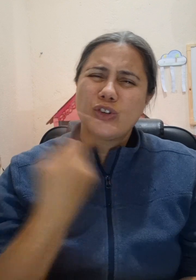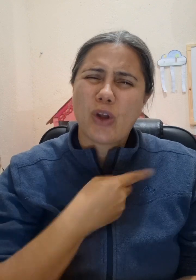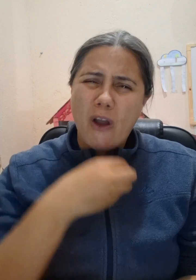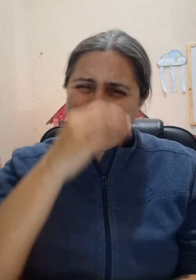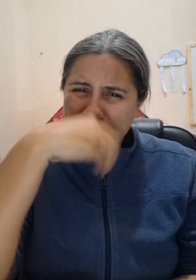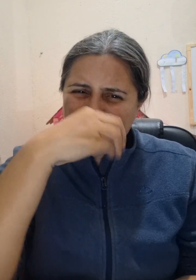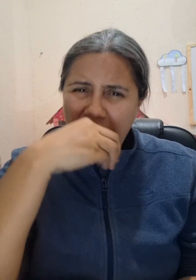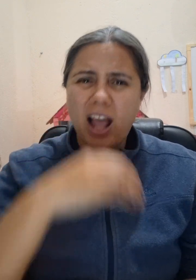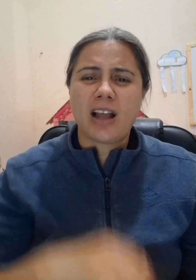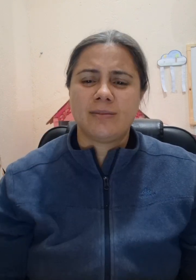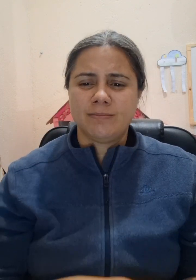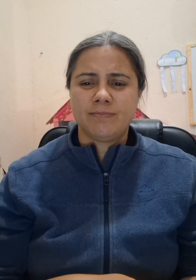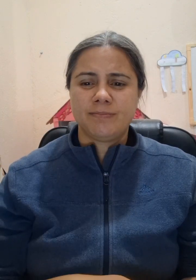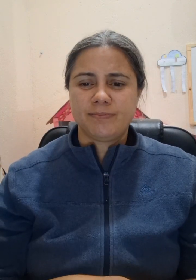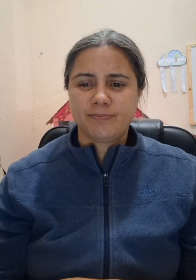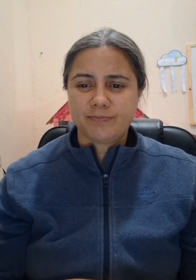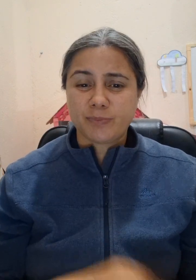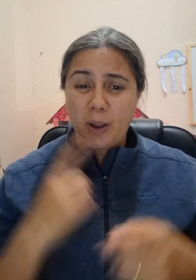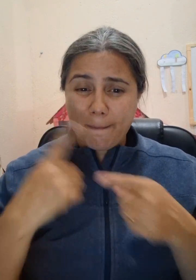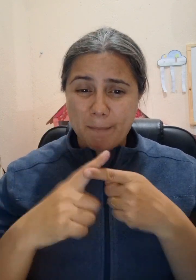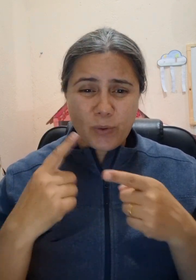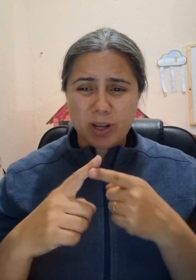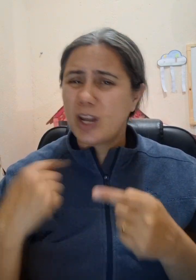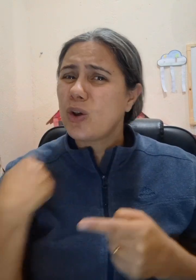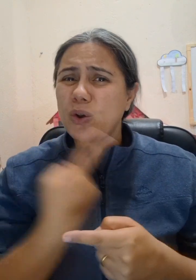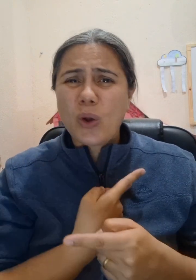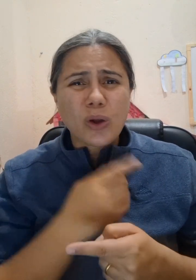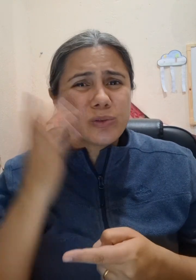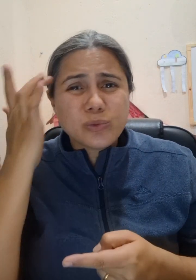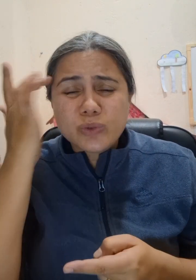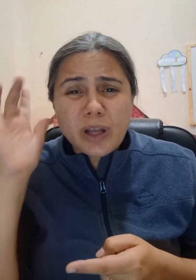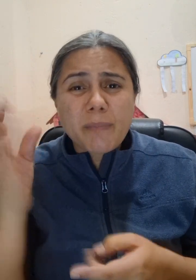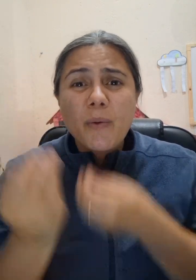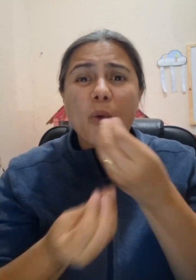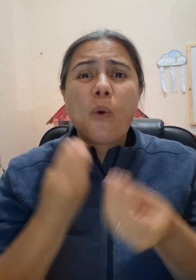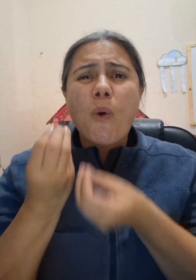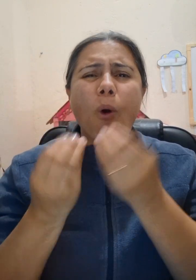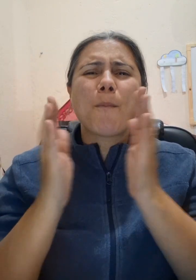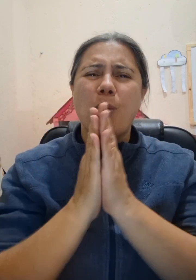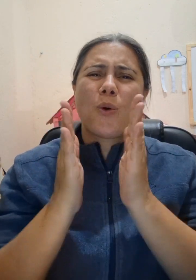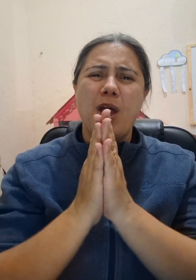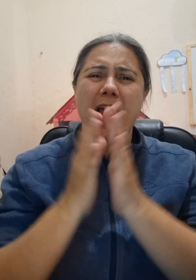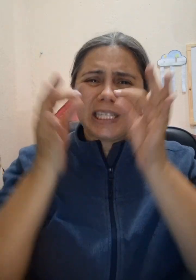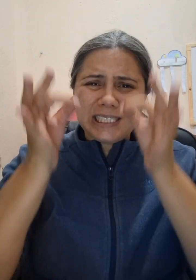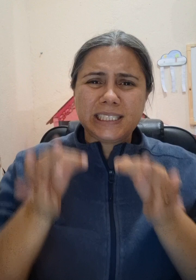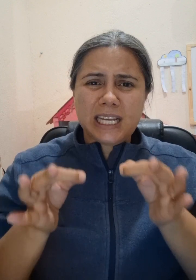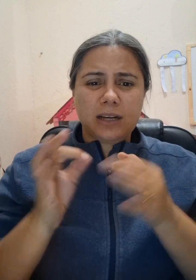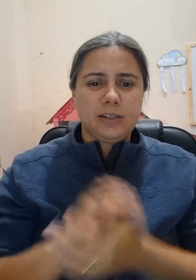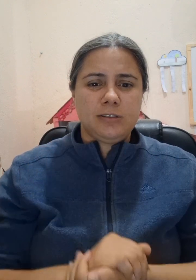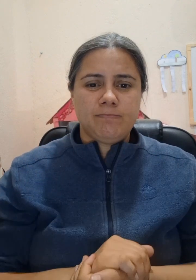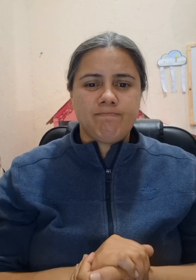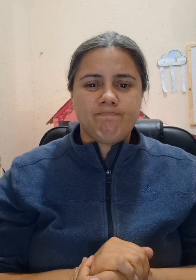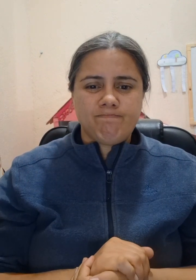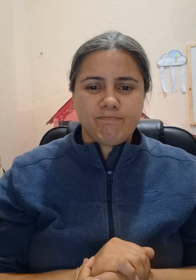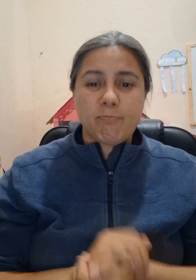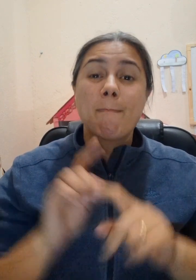Espírito nos ajuda na nossa fraqueza, porque nós não sabemos como